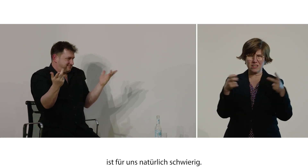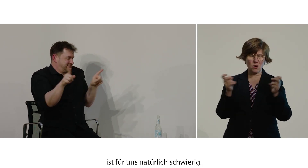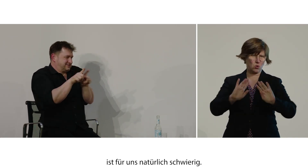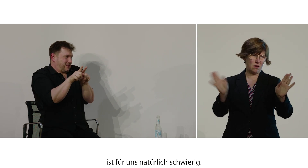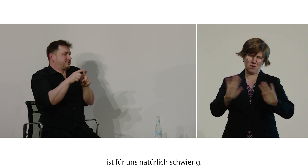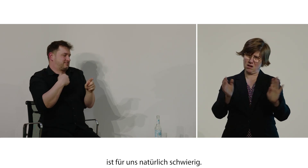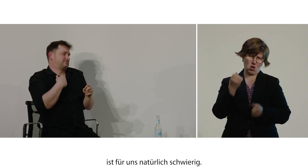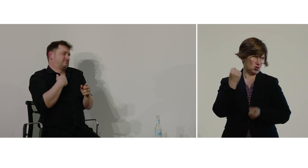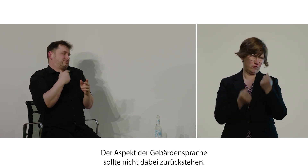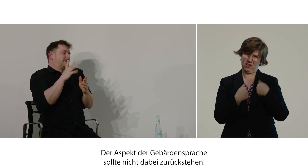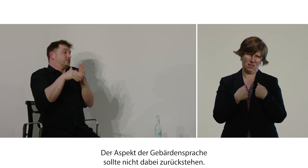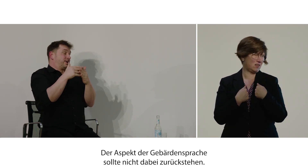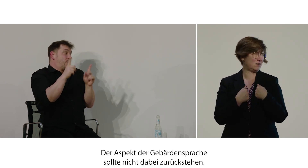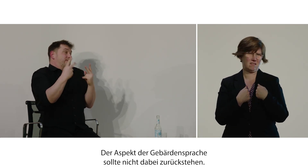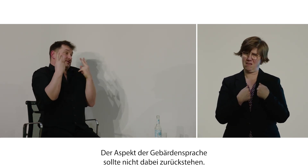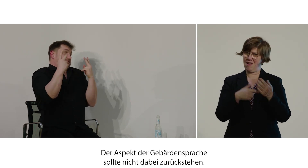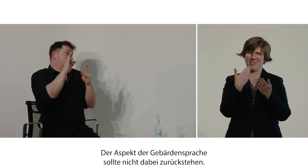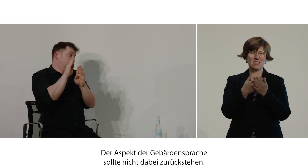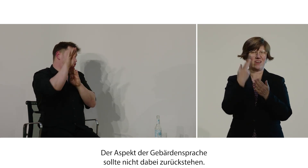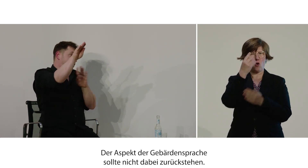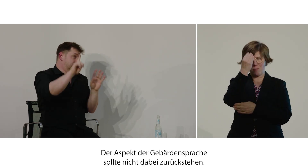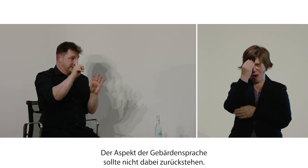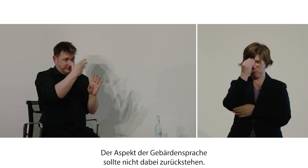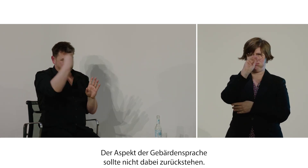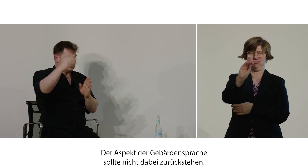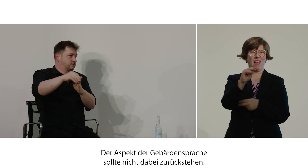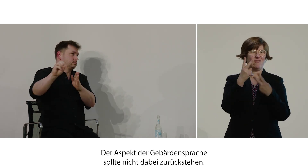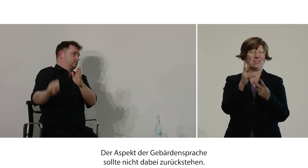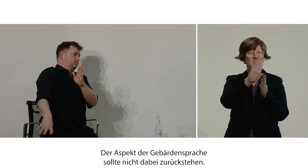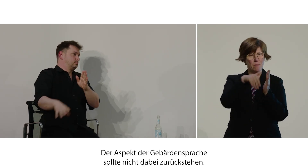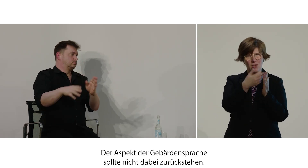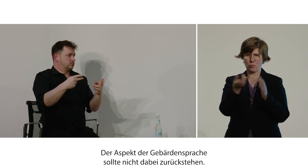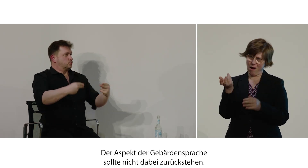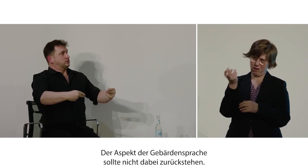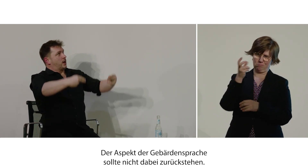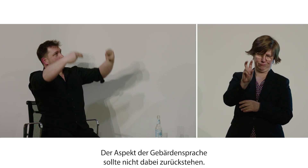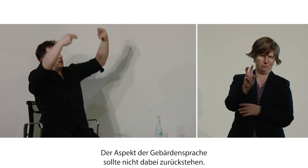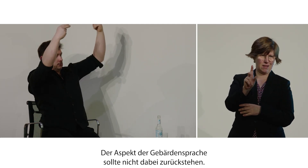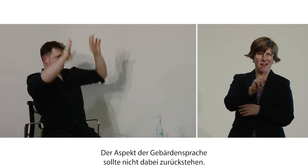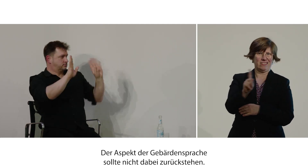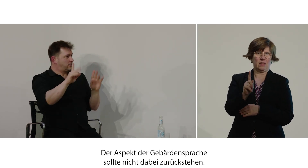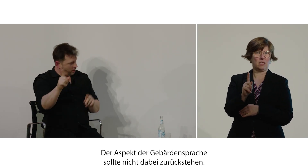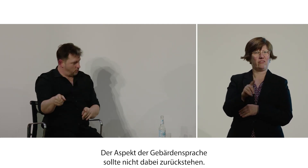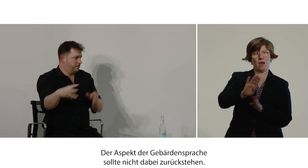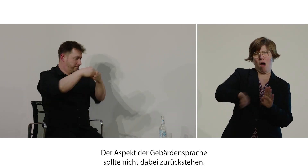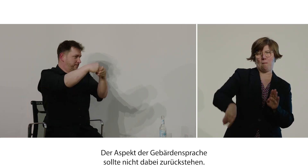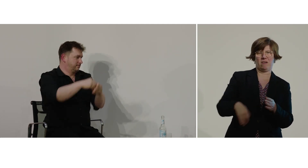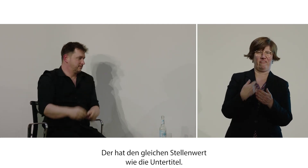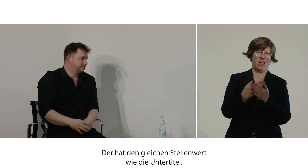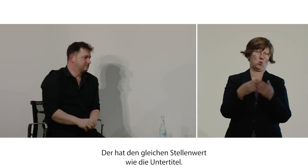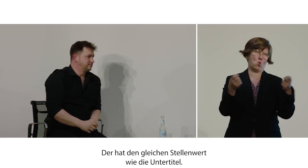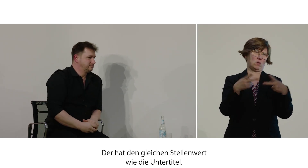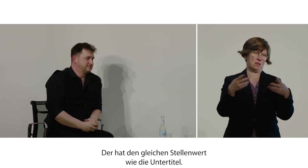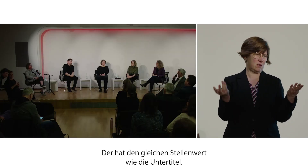natürlich ganz schwierig. Also deswegen jetzt noch mal, der Aspekt der Gebärdensprache, der sollte nicht jetzt dabei jetzt zurückstehen und